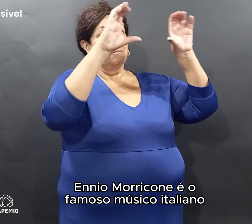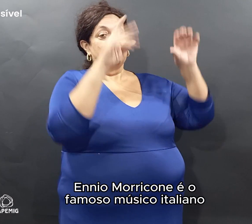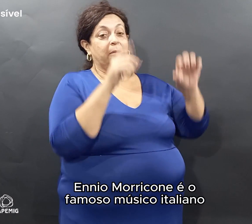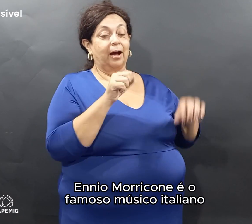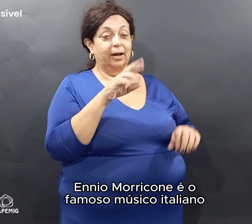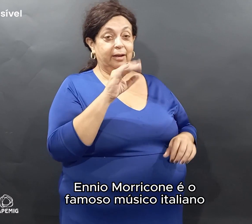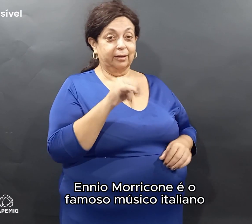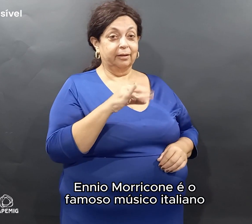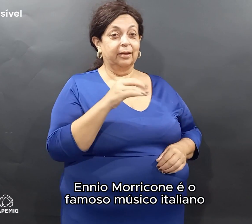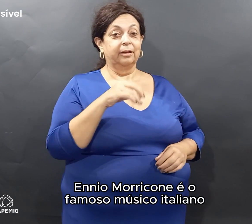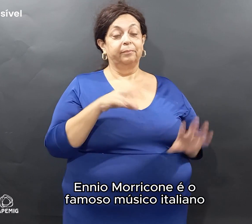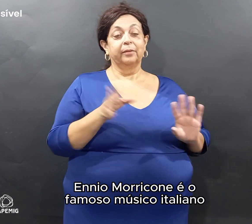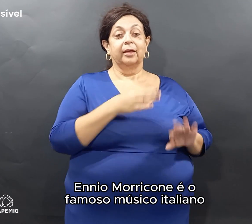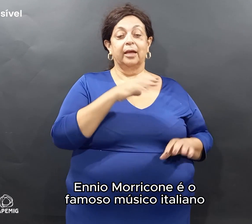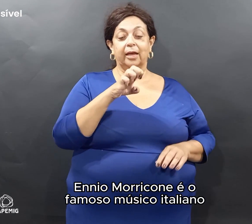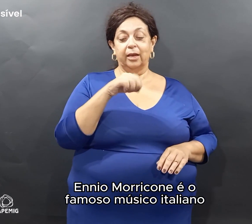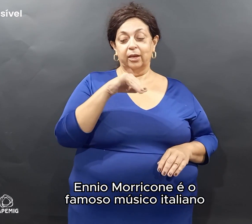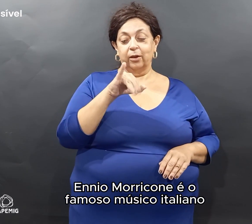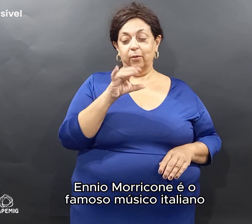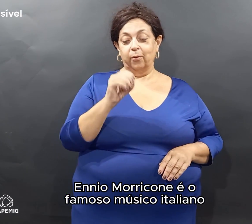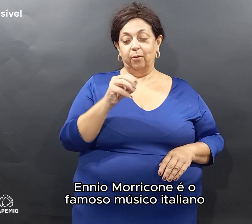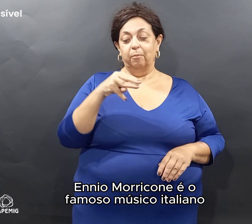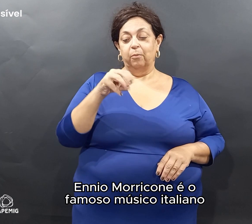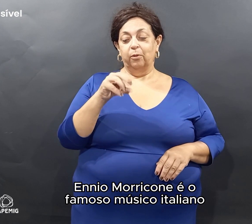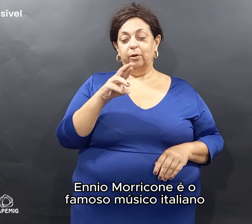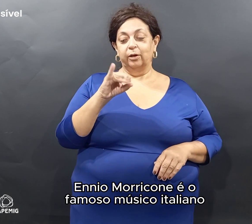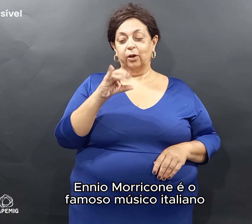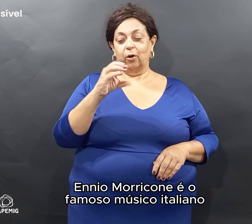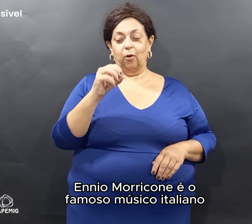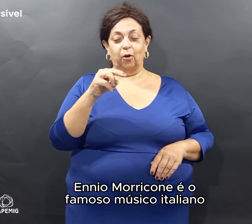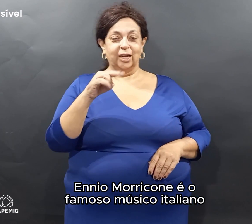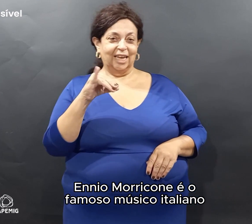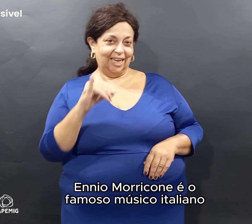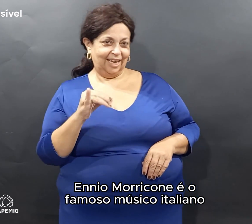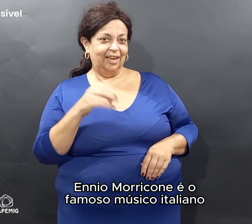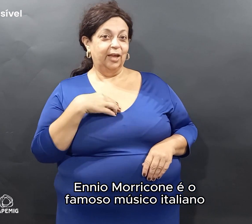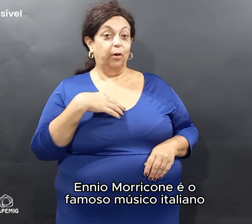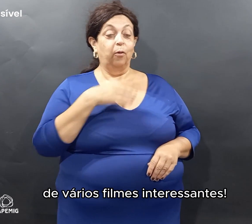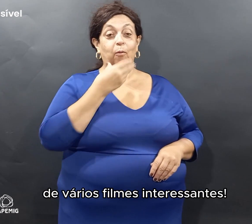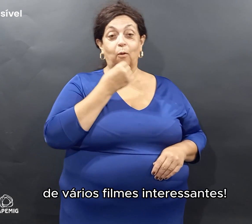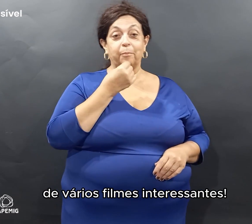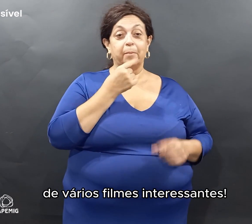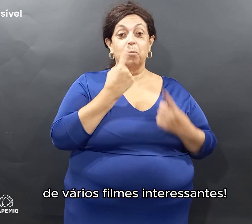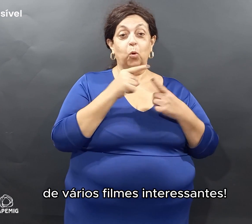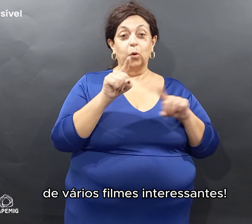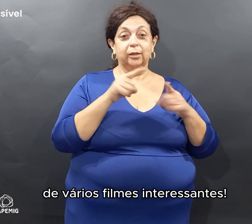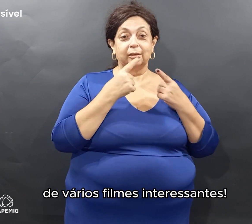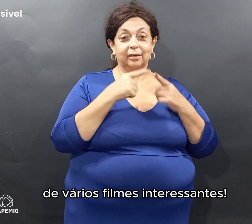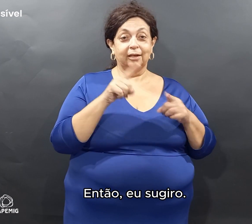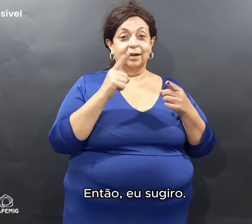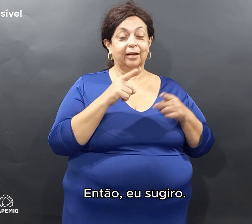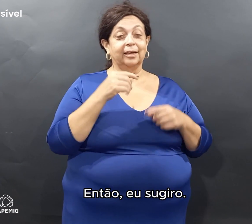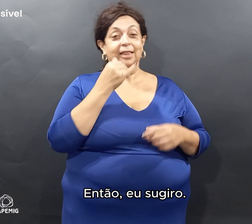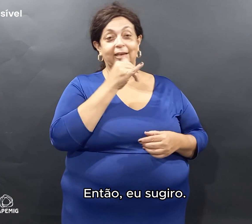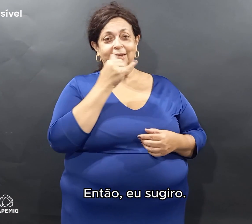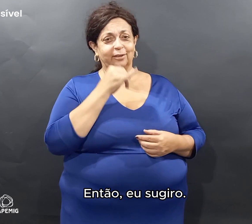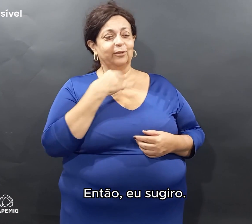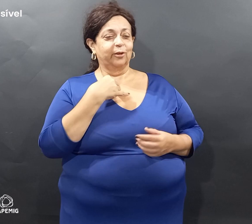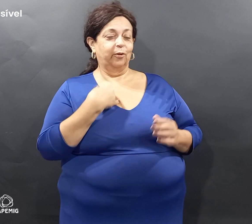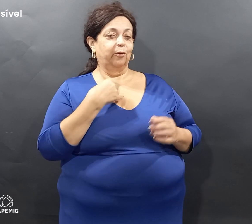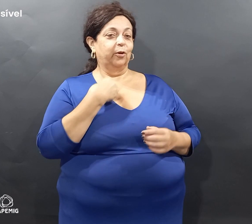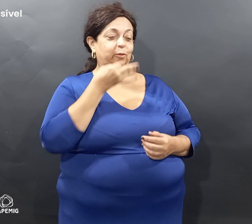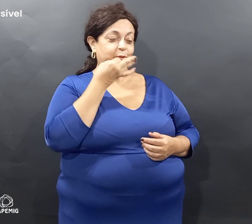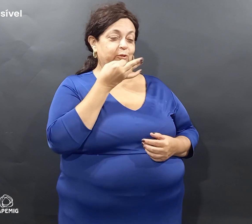Ennio Morricone é o músico, né? O famoso músico italiano de vários filmes interessantes. Então, eu